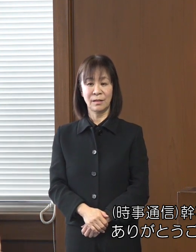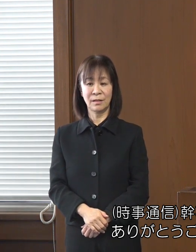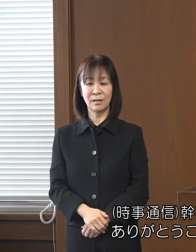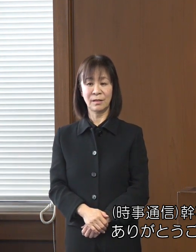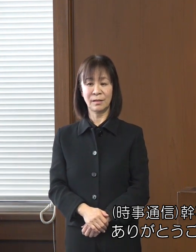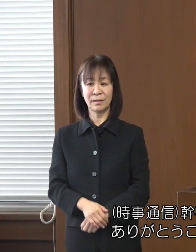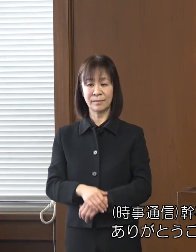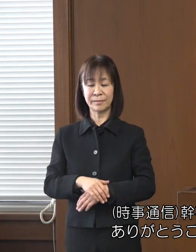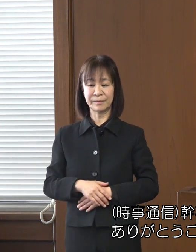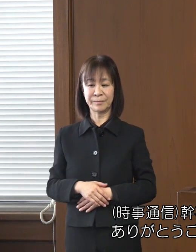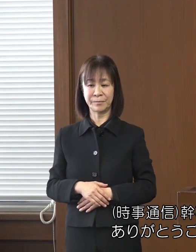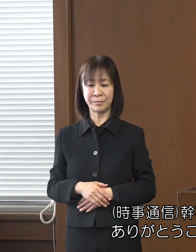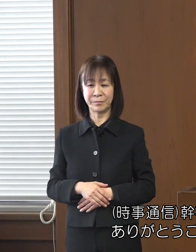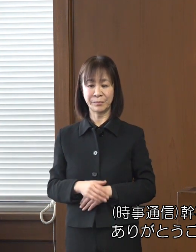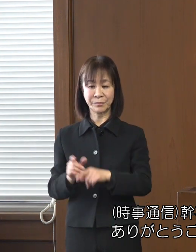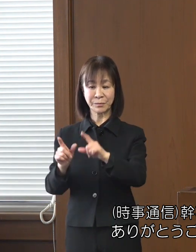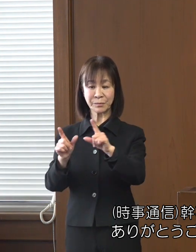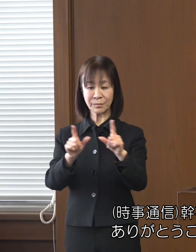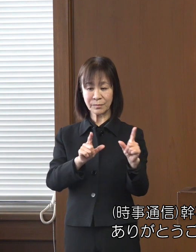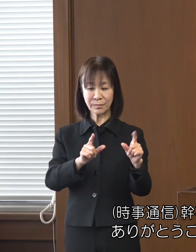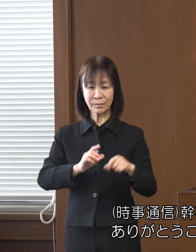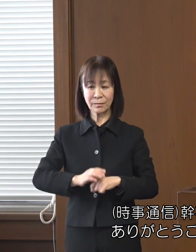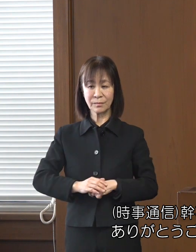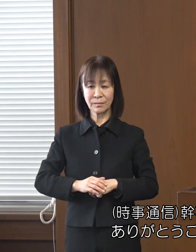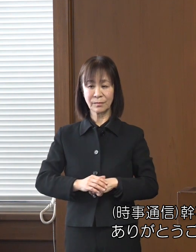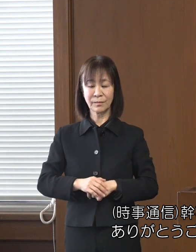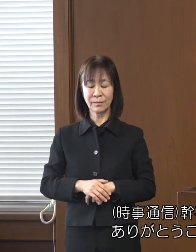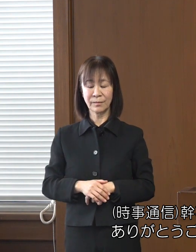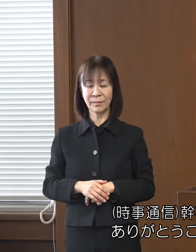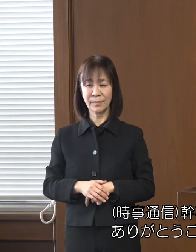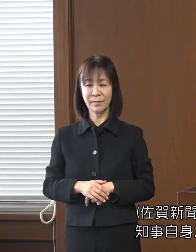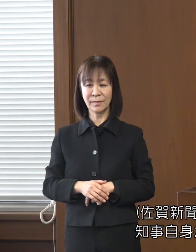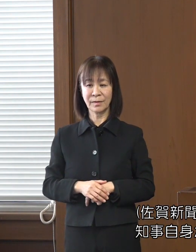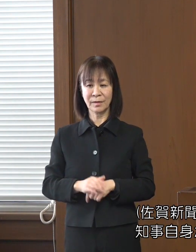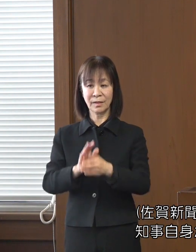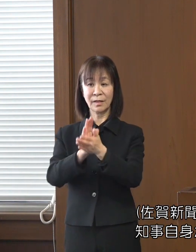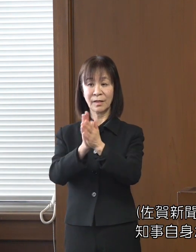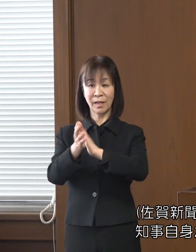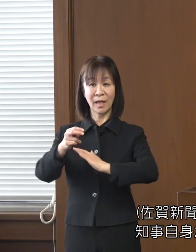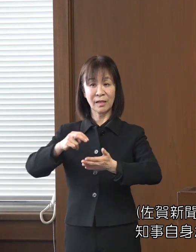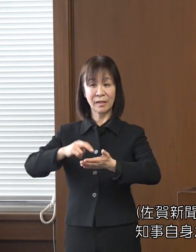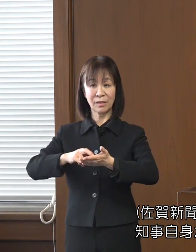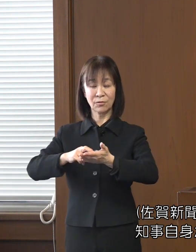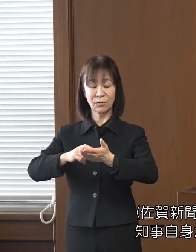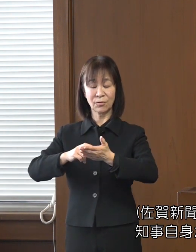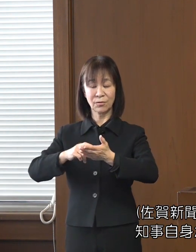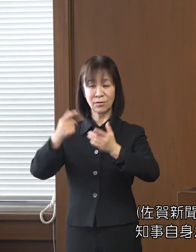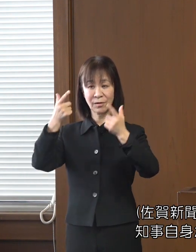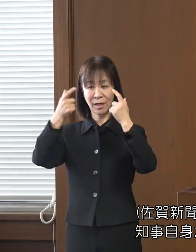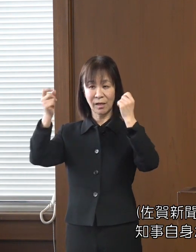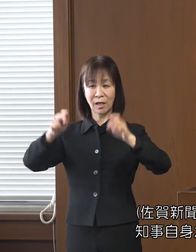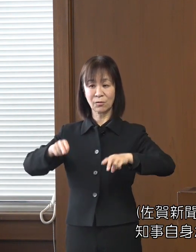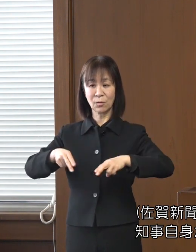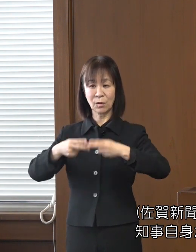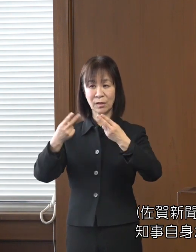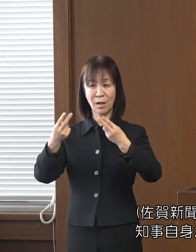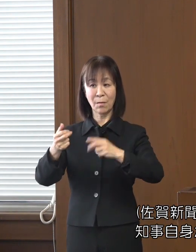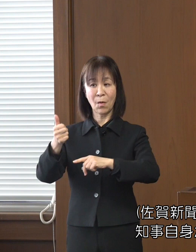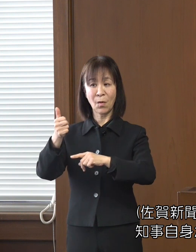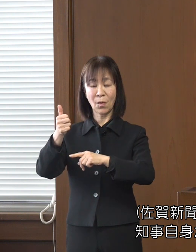山口さん、お願いします。 佐賀新聞の山口です。県立大の専門家の話